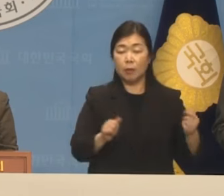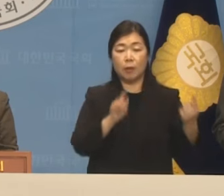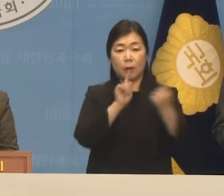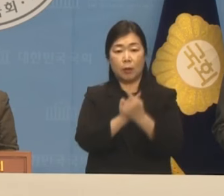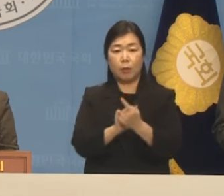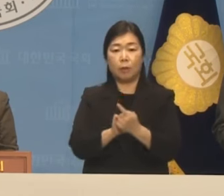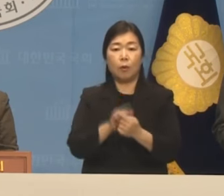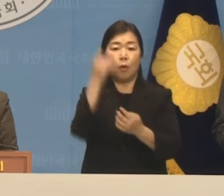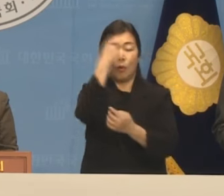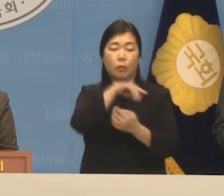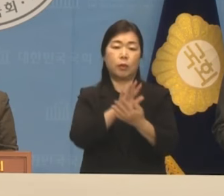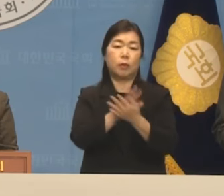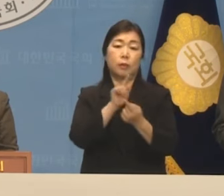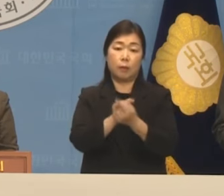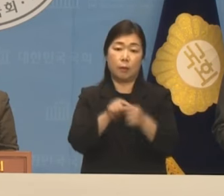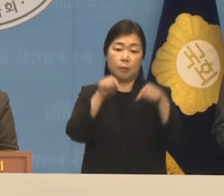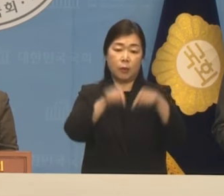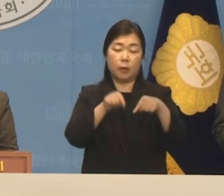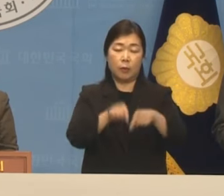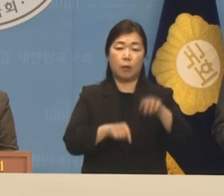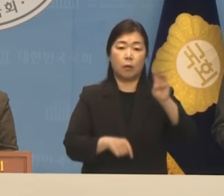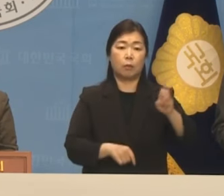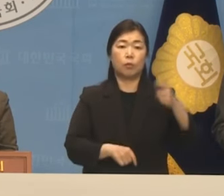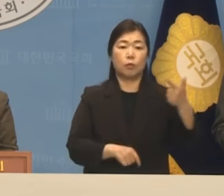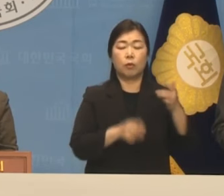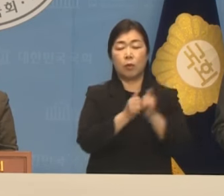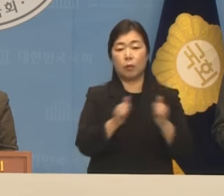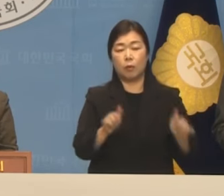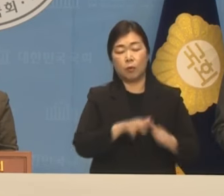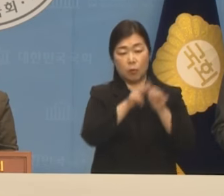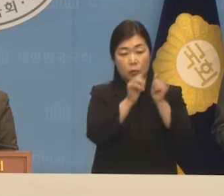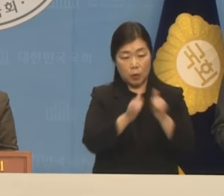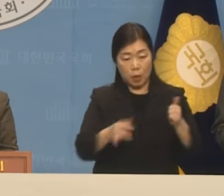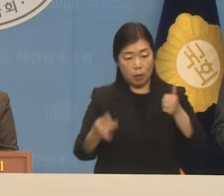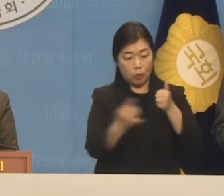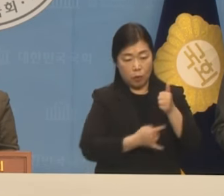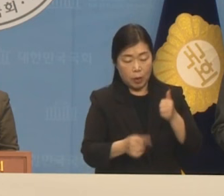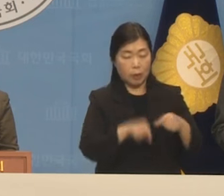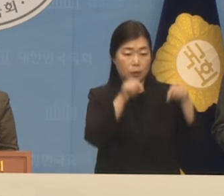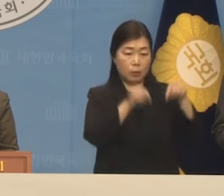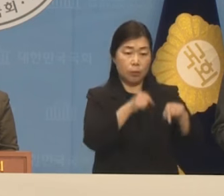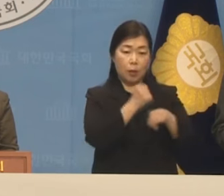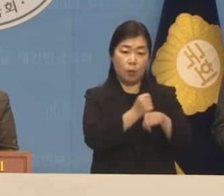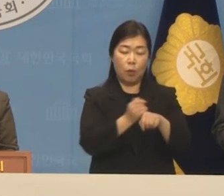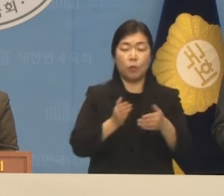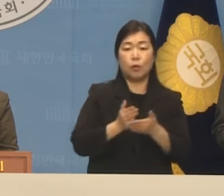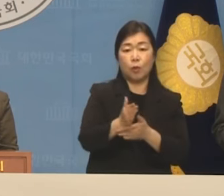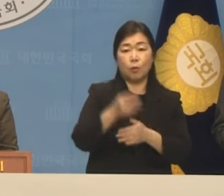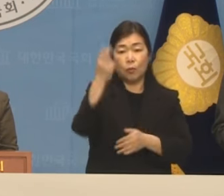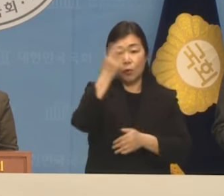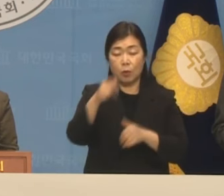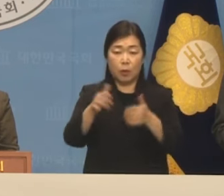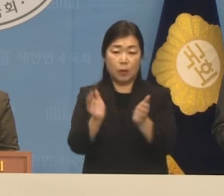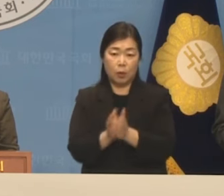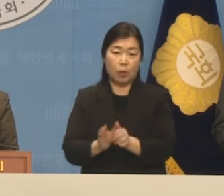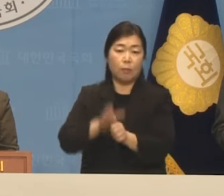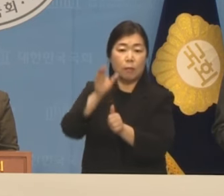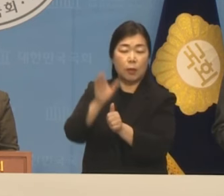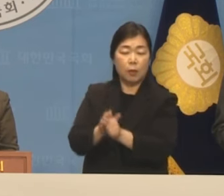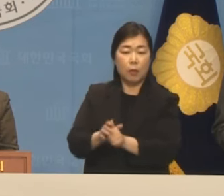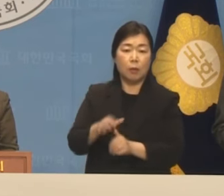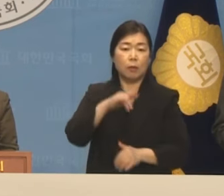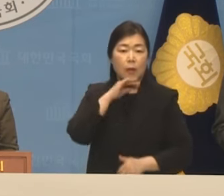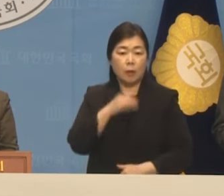대상으로 36명의 국민 후보 심사위원회 심사, 전문 여론조사 기관이